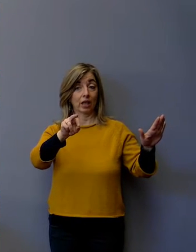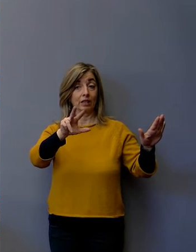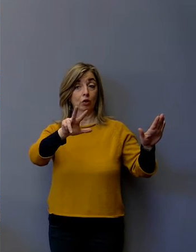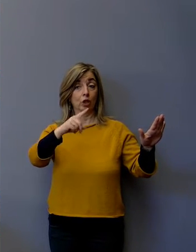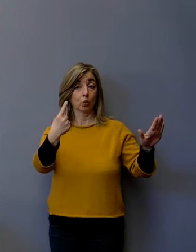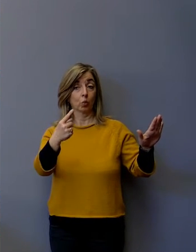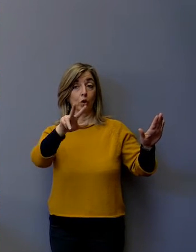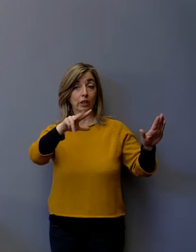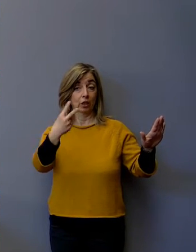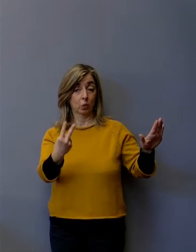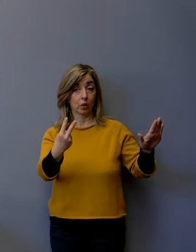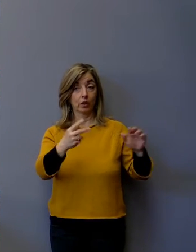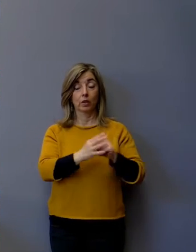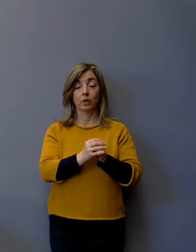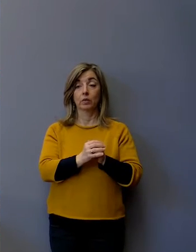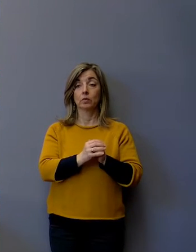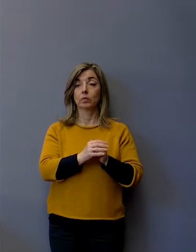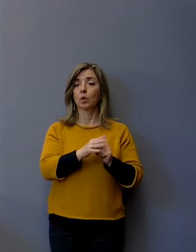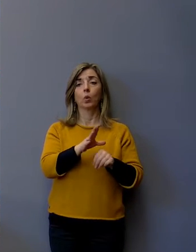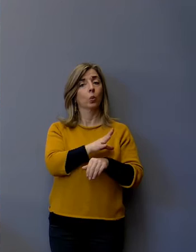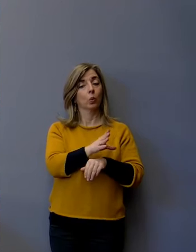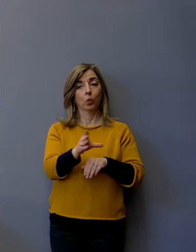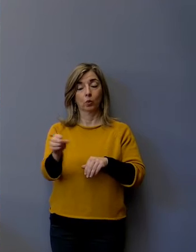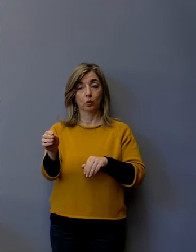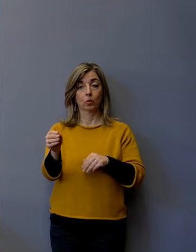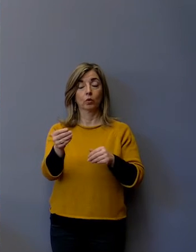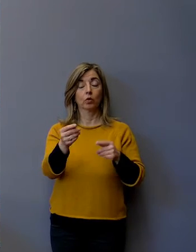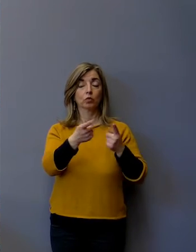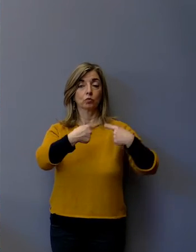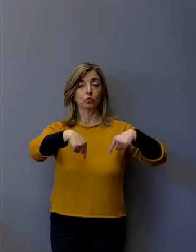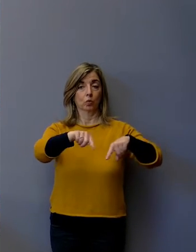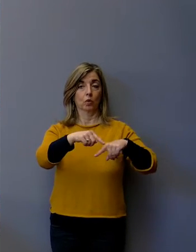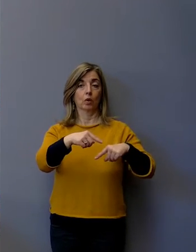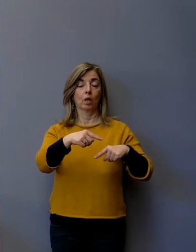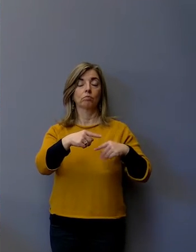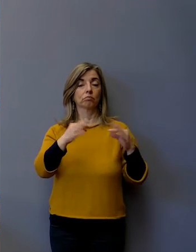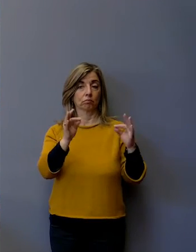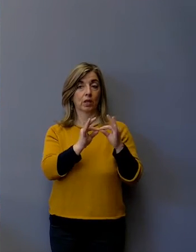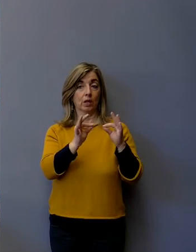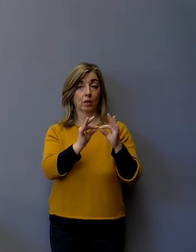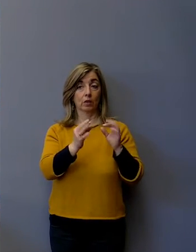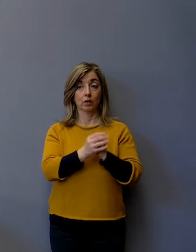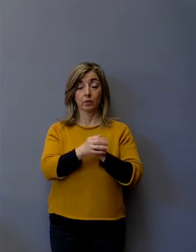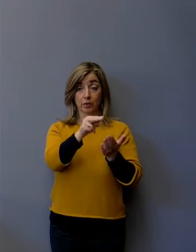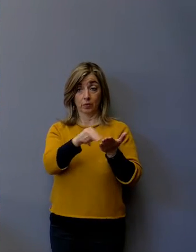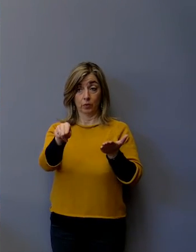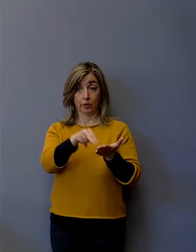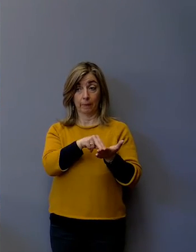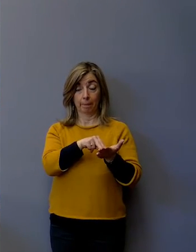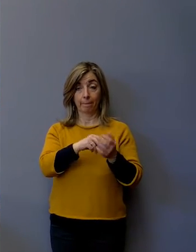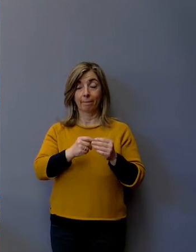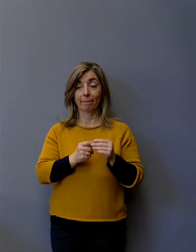82 tutti con parere favorevole della giunta si vota